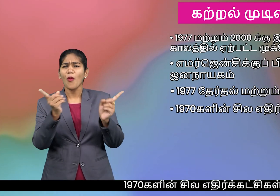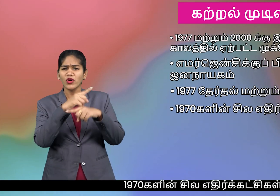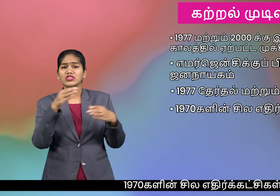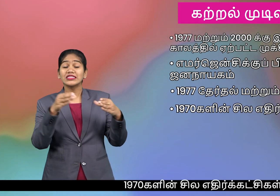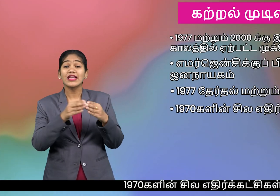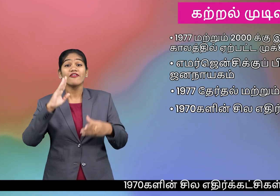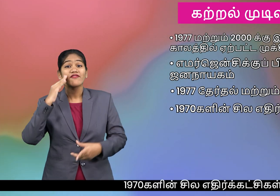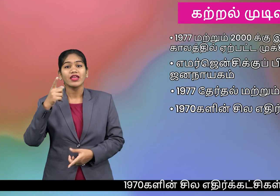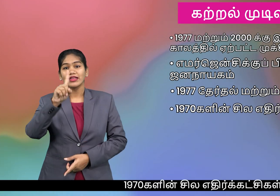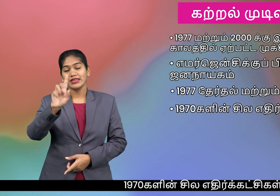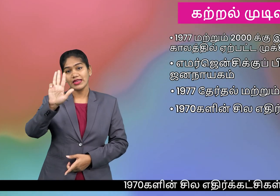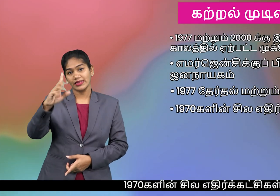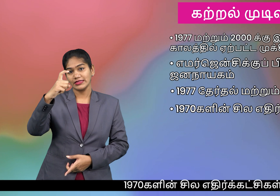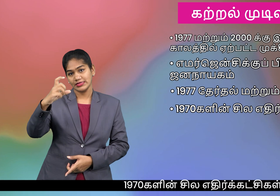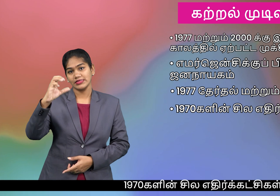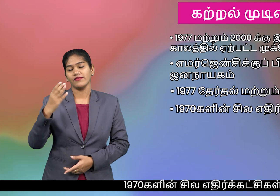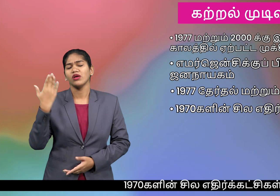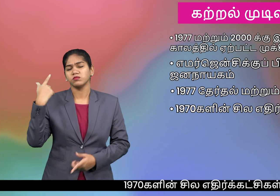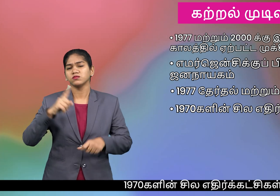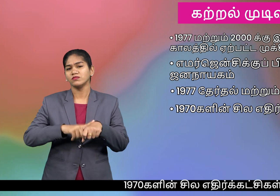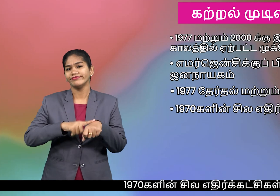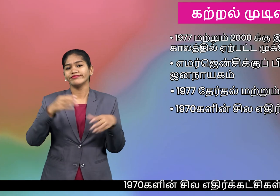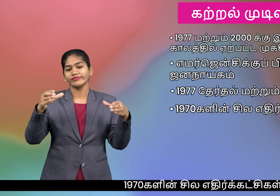1970களின் சில எதிர்க்கட்சிகள்.